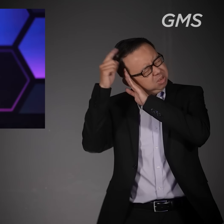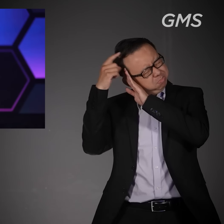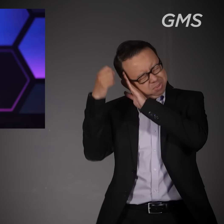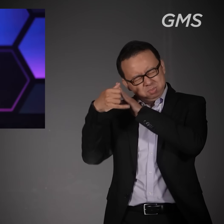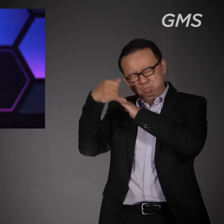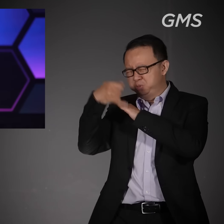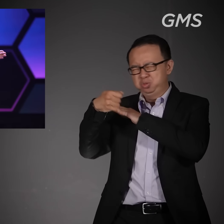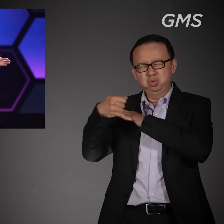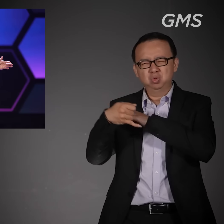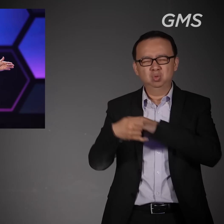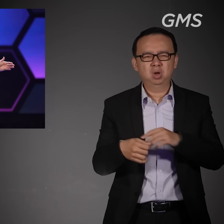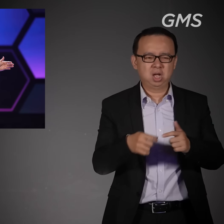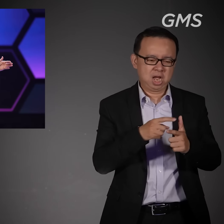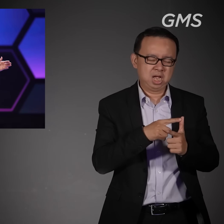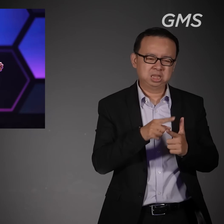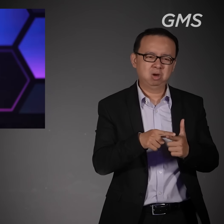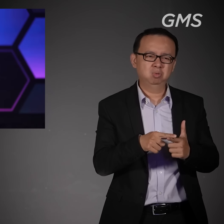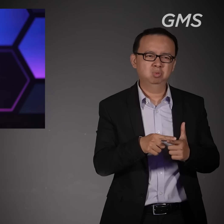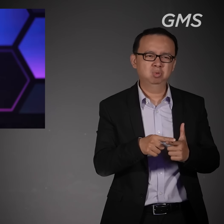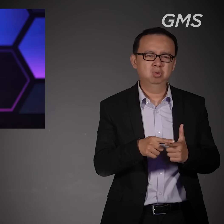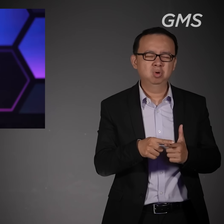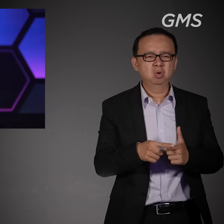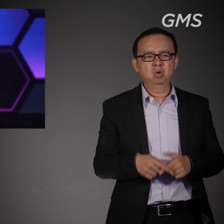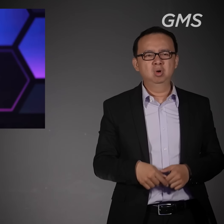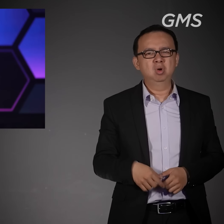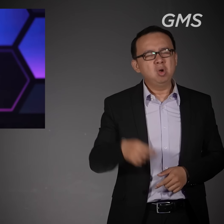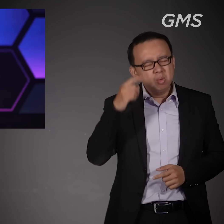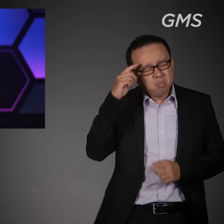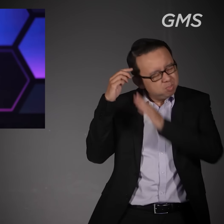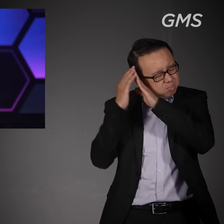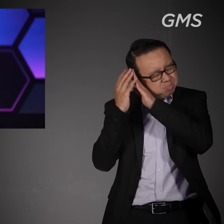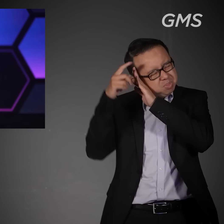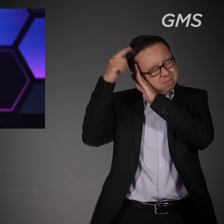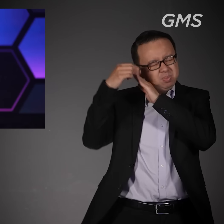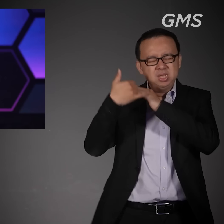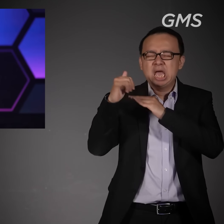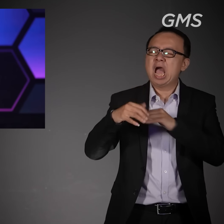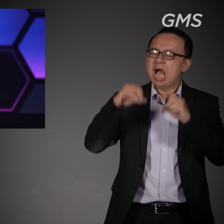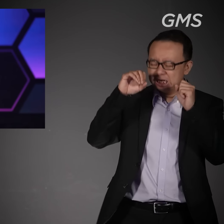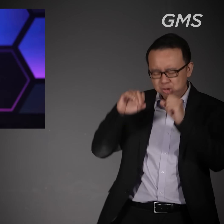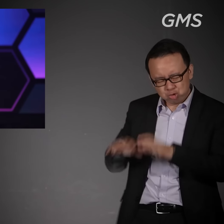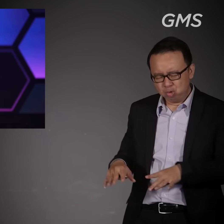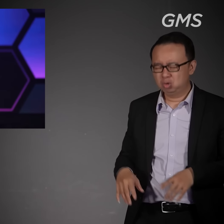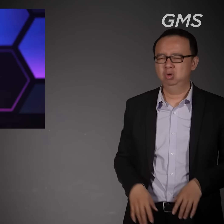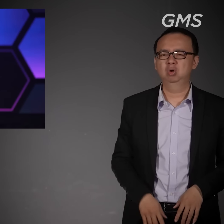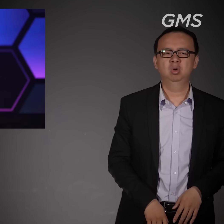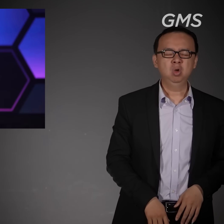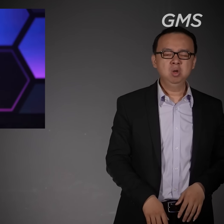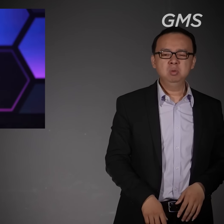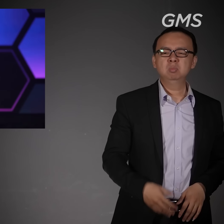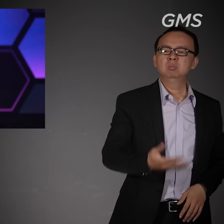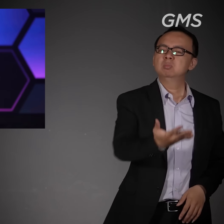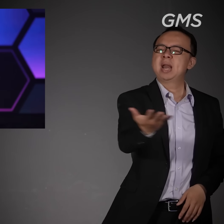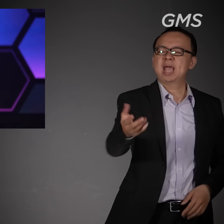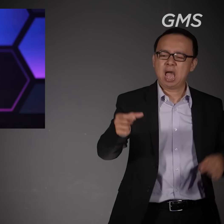ujung impian yang hancur. Manusia menyadari mereka perlu Tuhan Yesus Kristus.